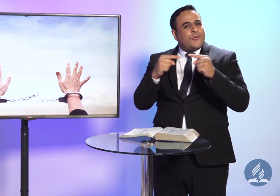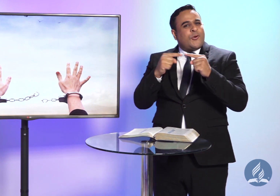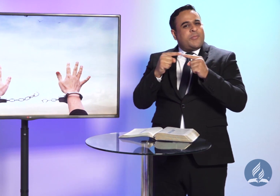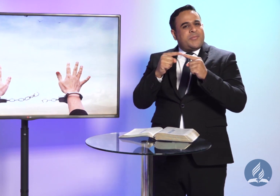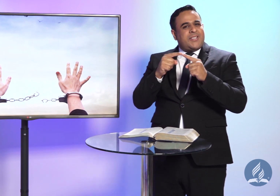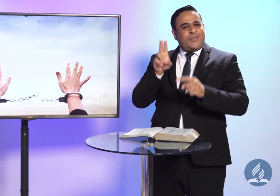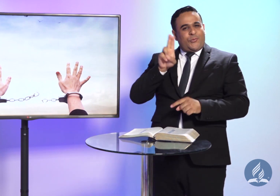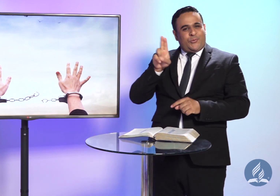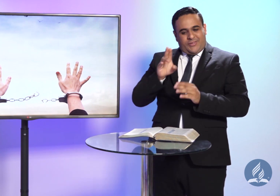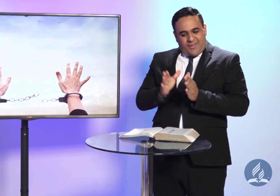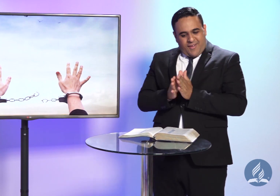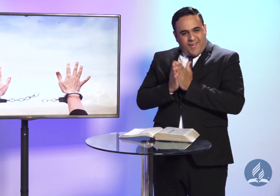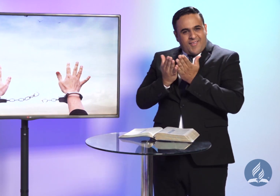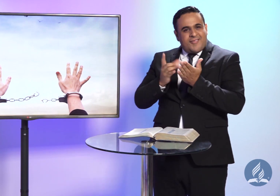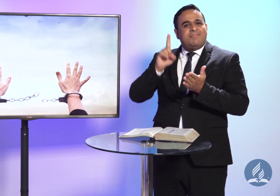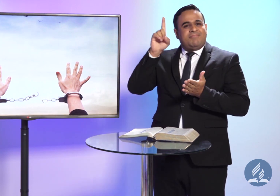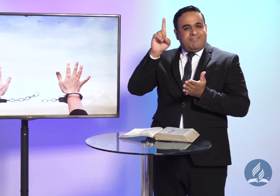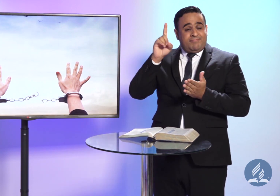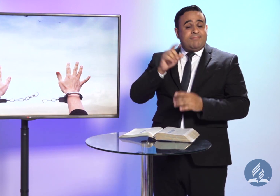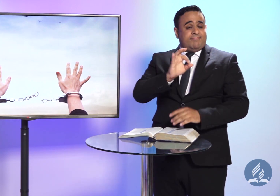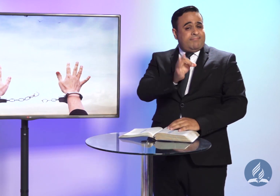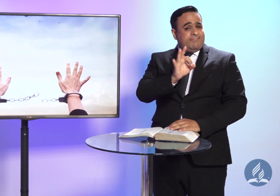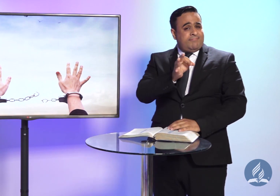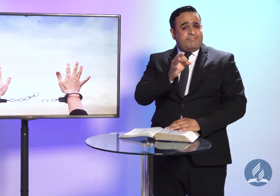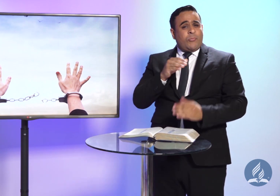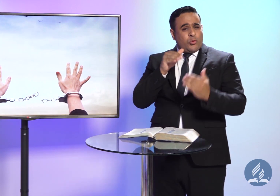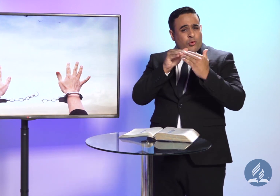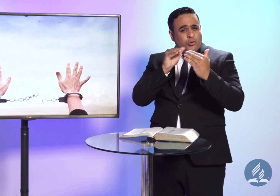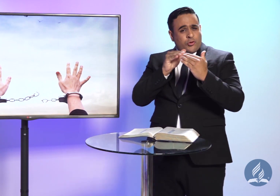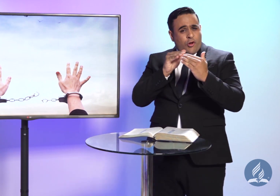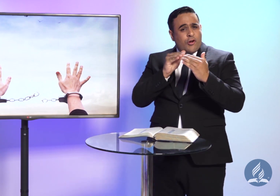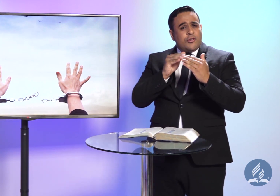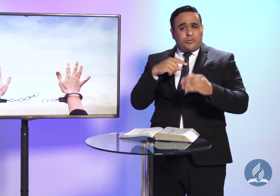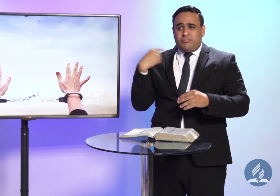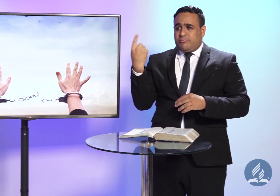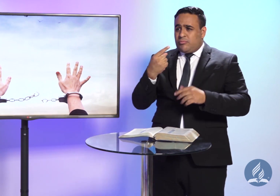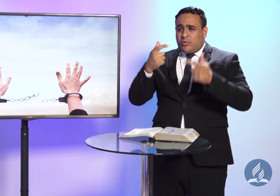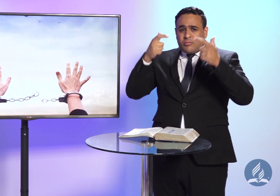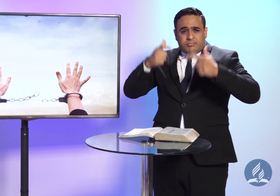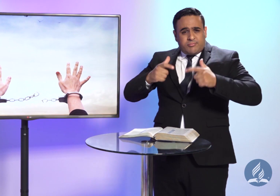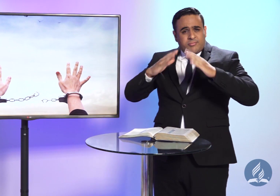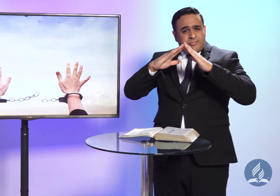Fazem da Bíblia o seu livro sagrado, o seu livro de estudo.